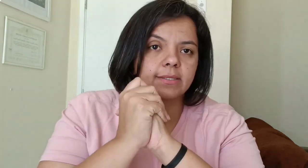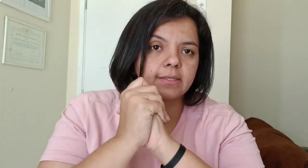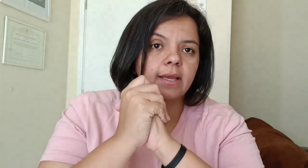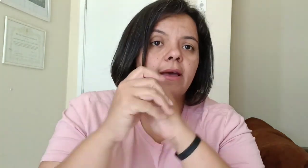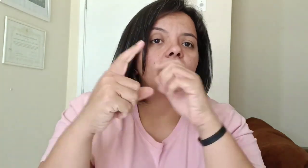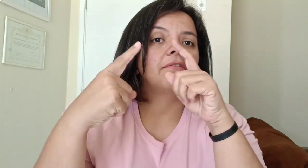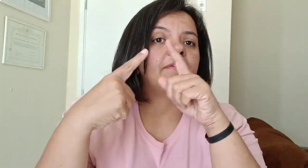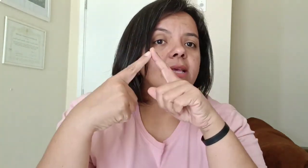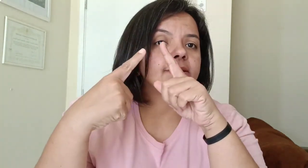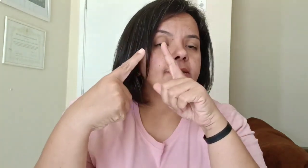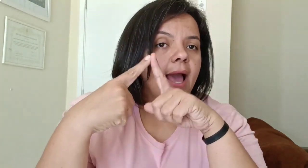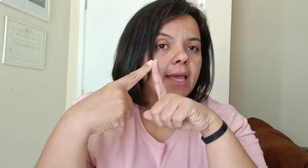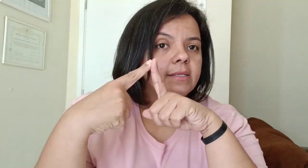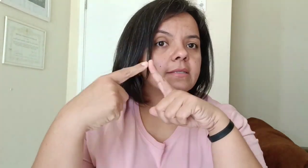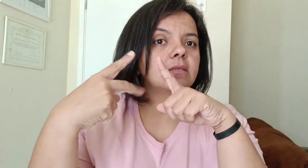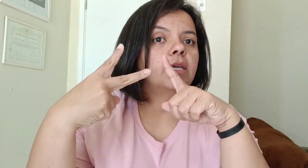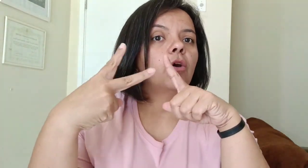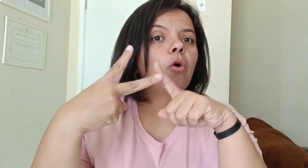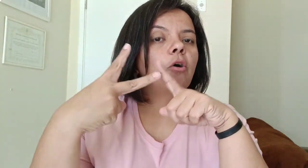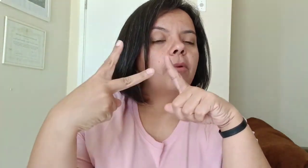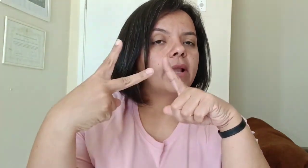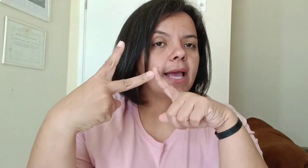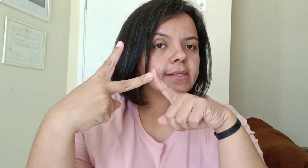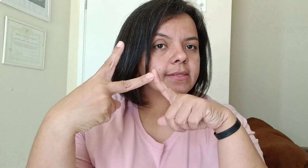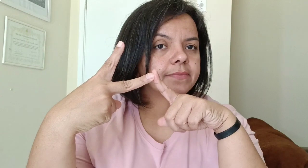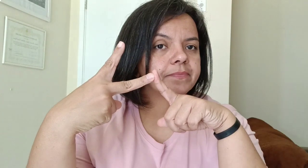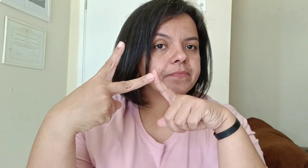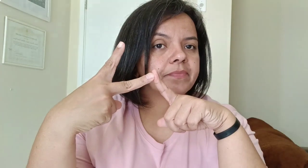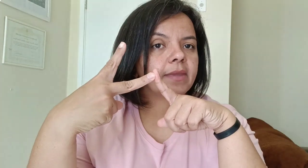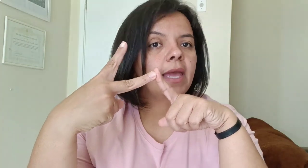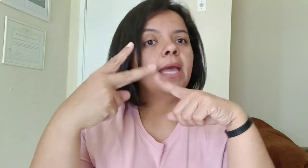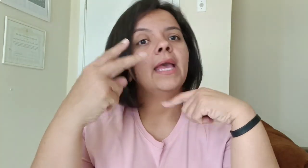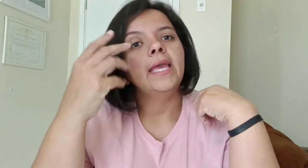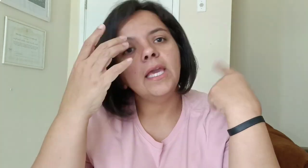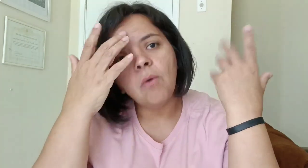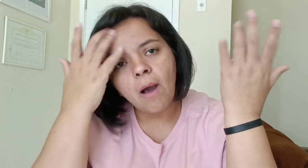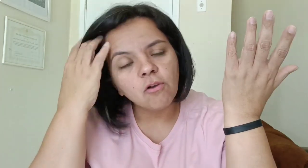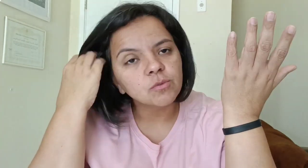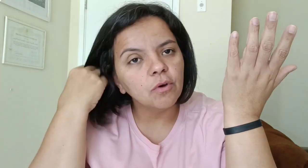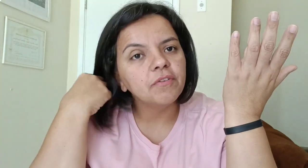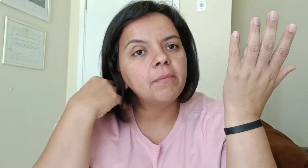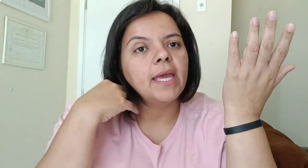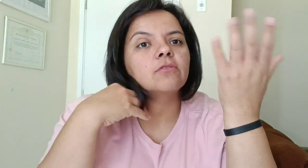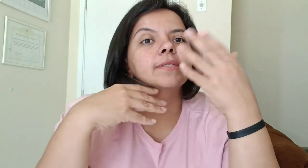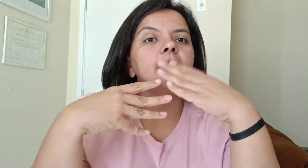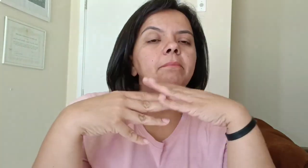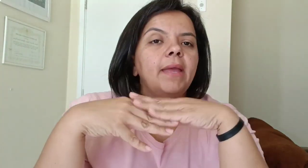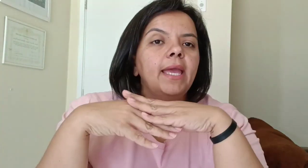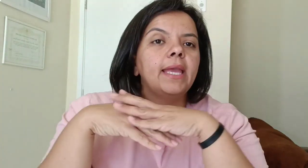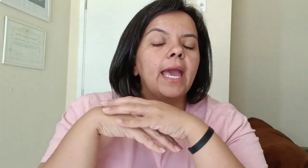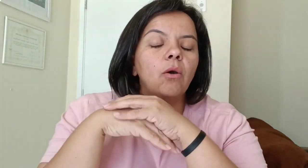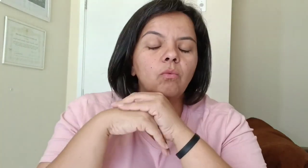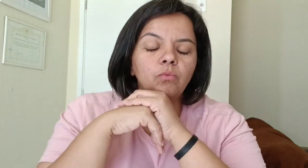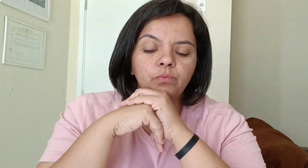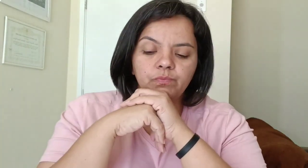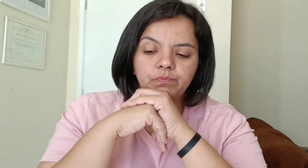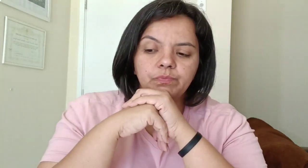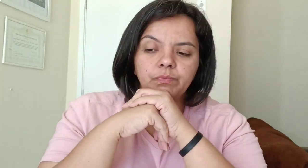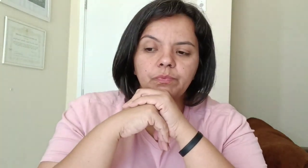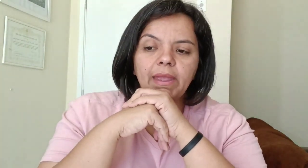categorias: faciais e corporais. Igual aos movimentos, também é